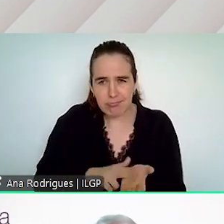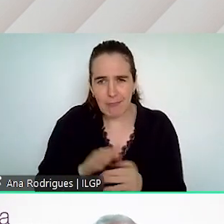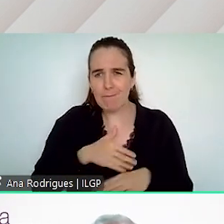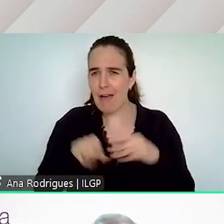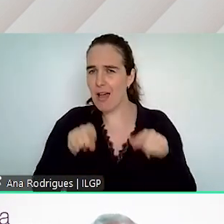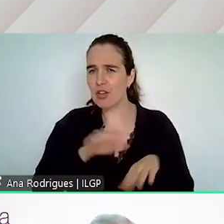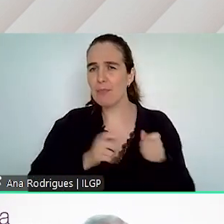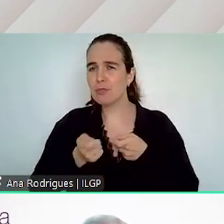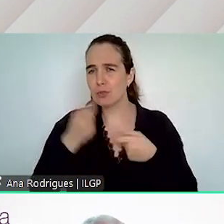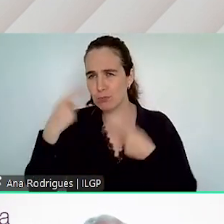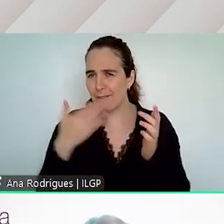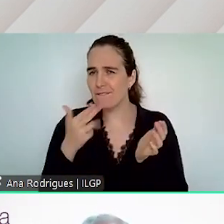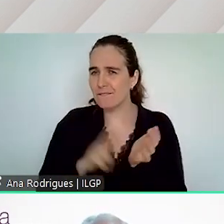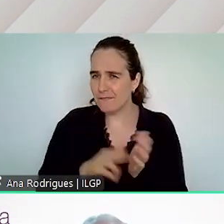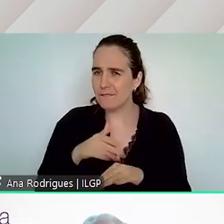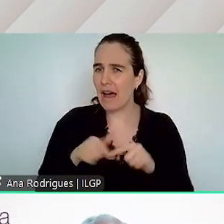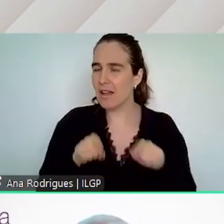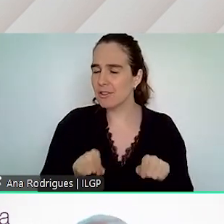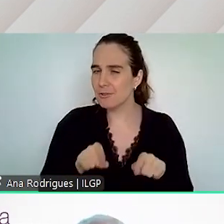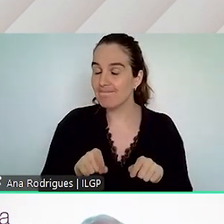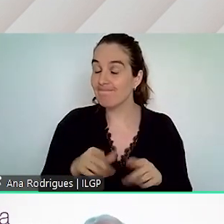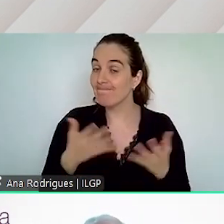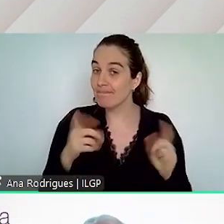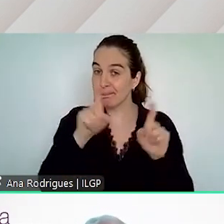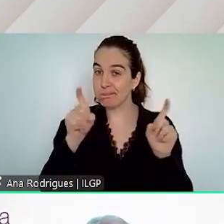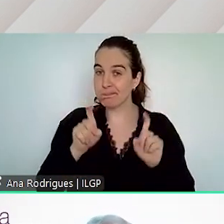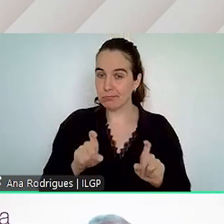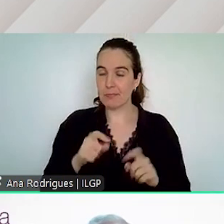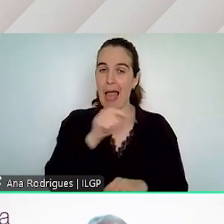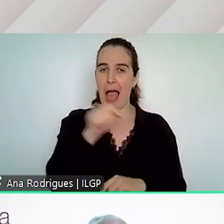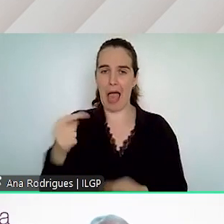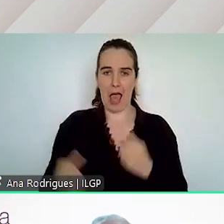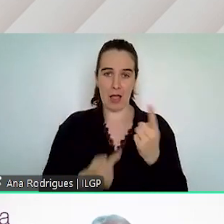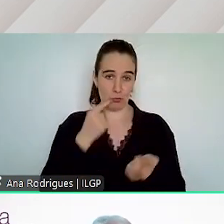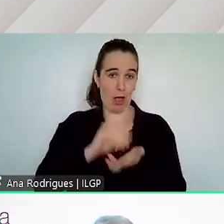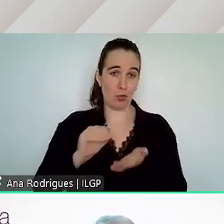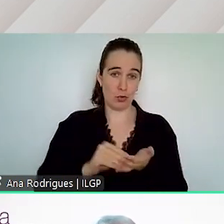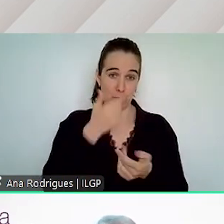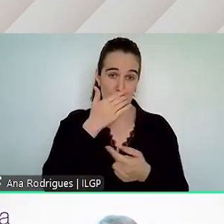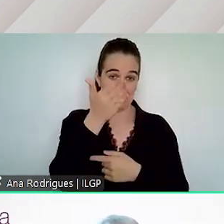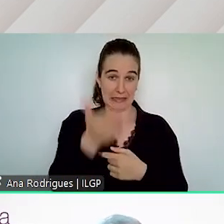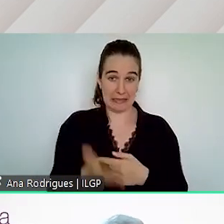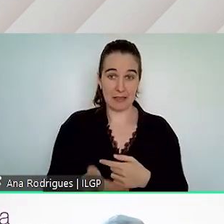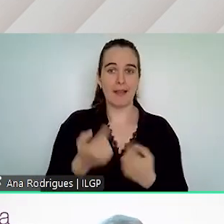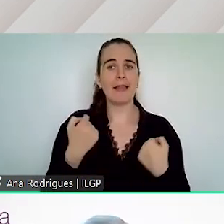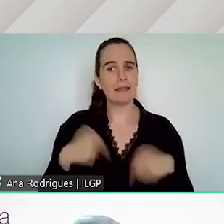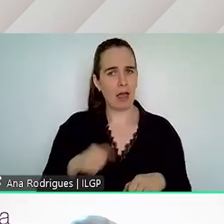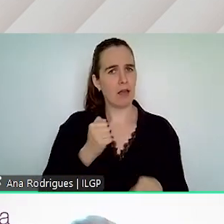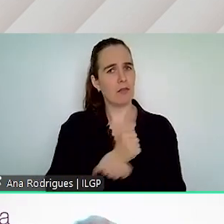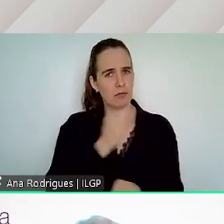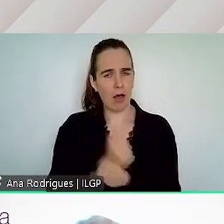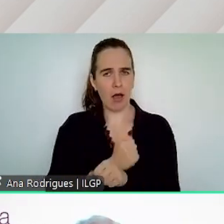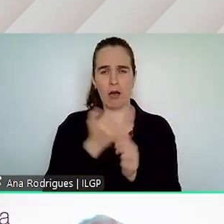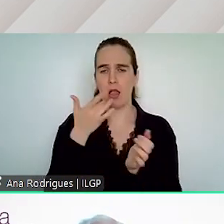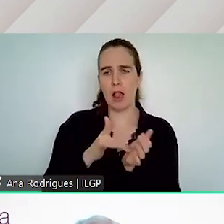pública? Na verdade, temos muitos autores, por exemplo, estes que eu vos cito aqui, que têm obras de